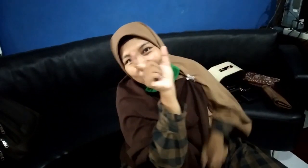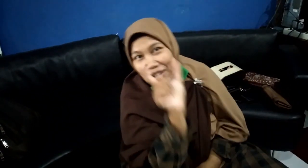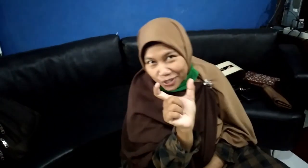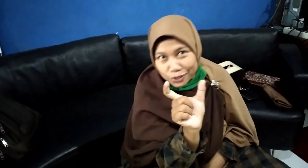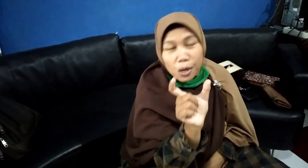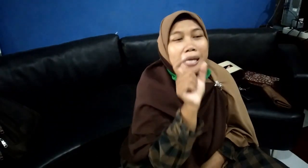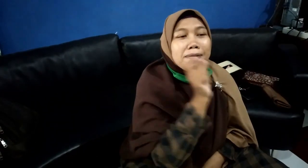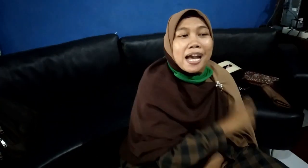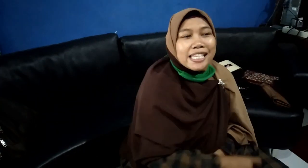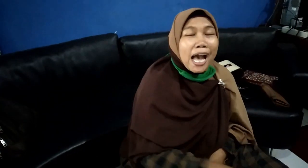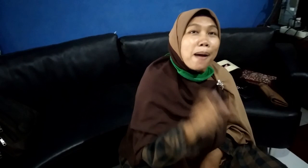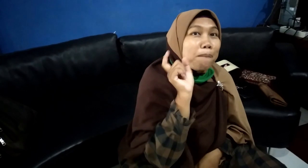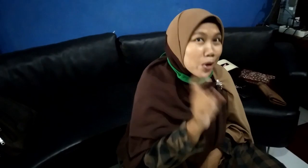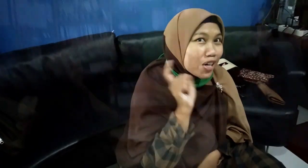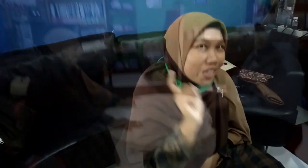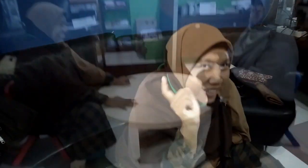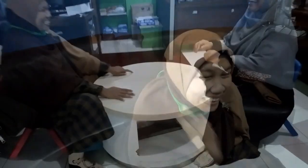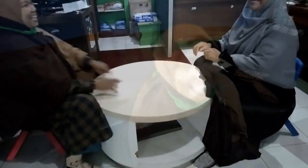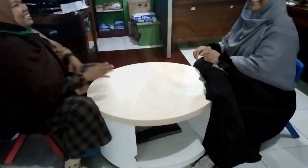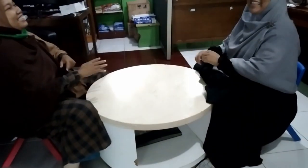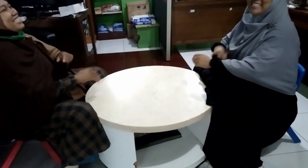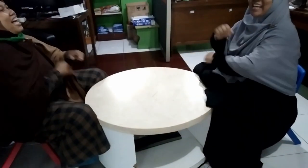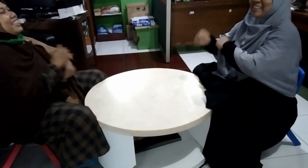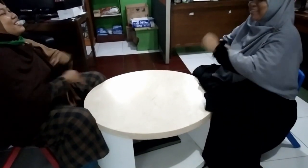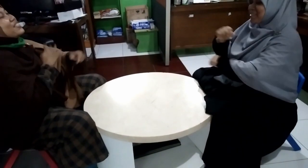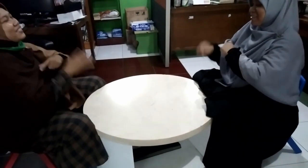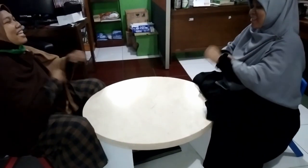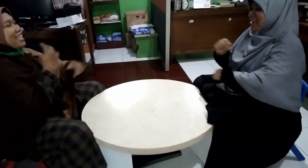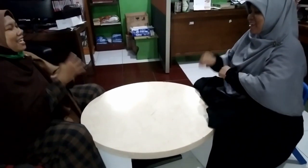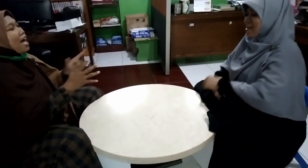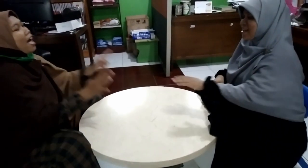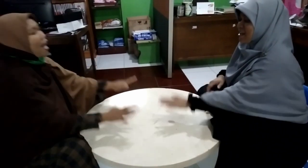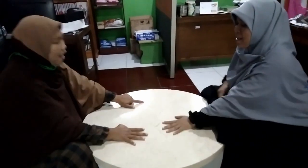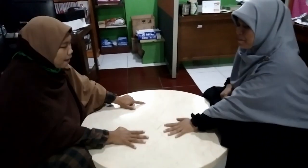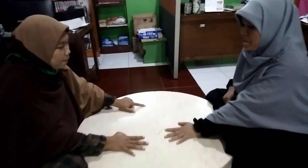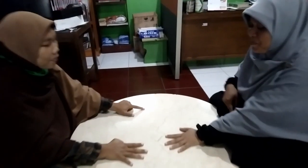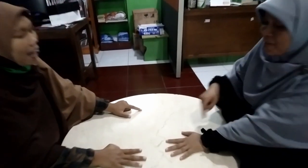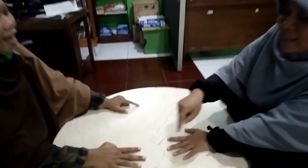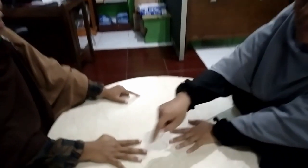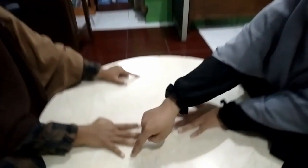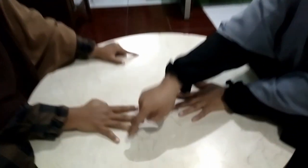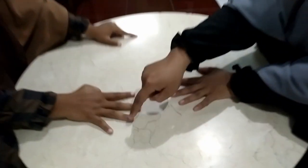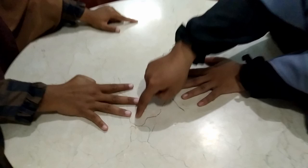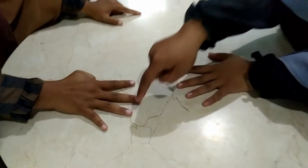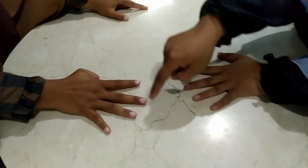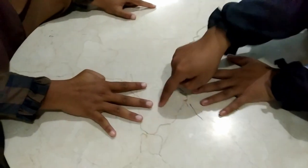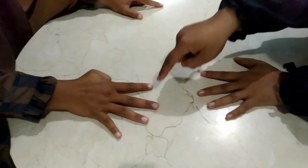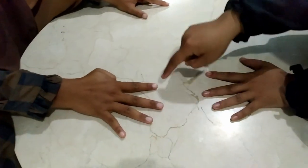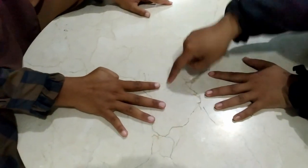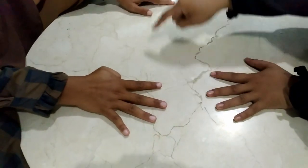K-U. Dibaca buku. Kata 1, 2, 3. Ayo ayo ngaji, ngaji